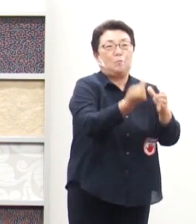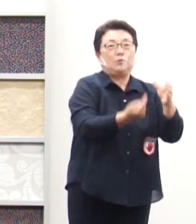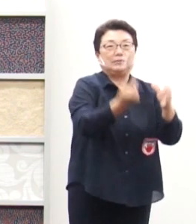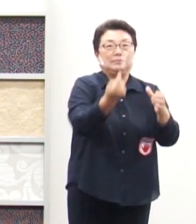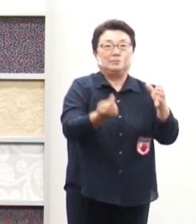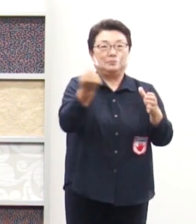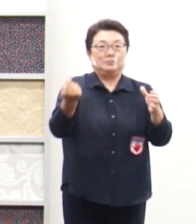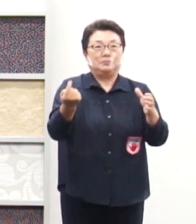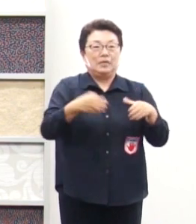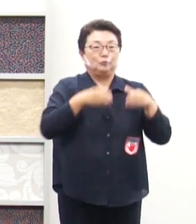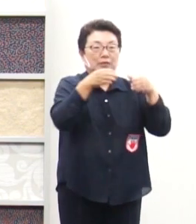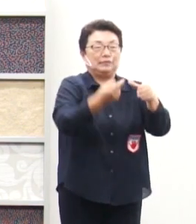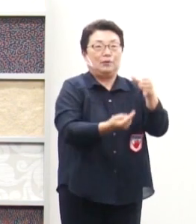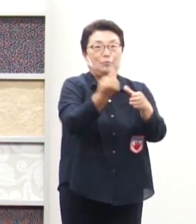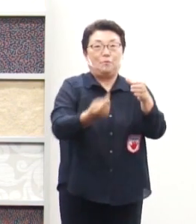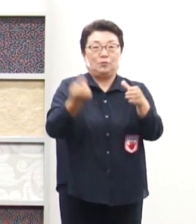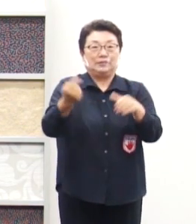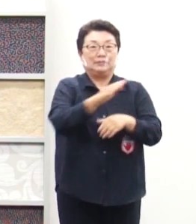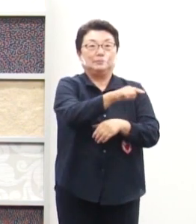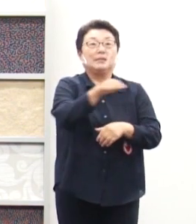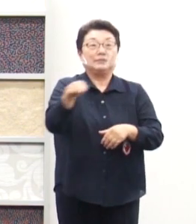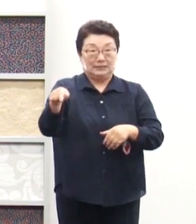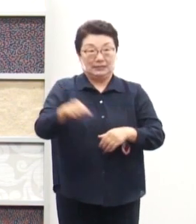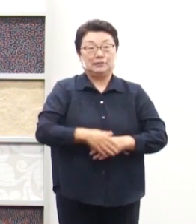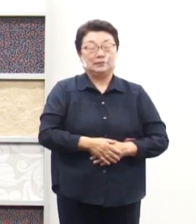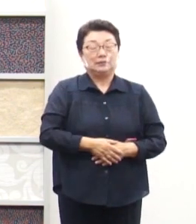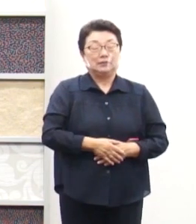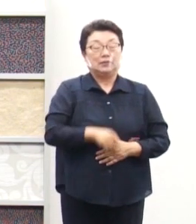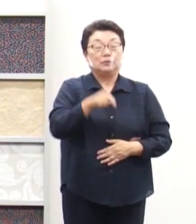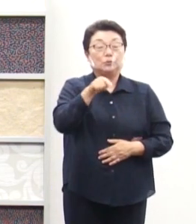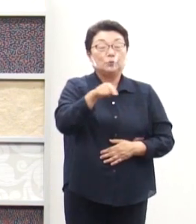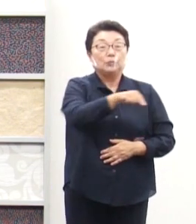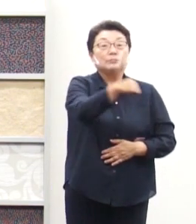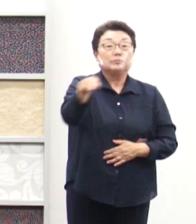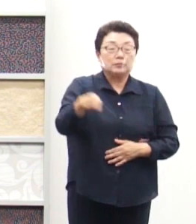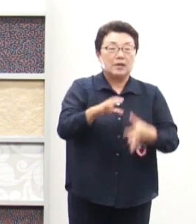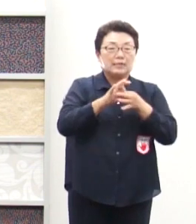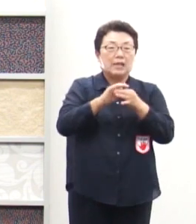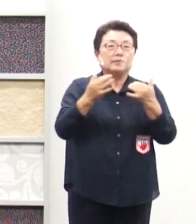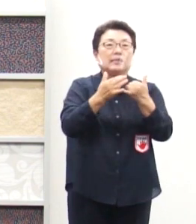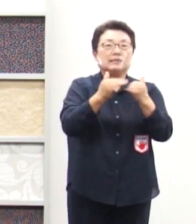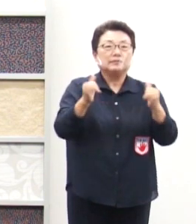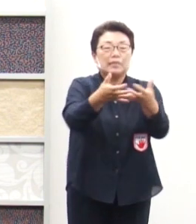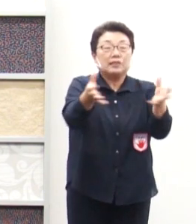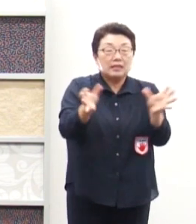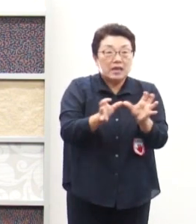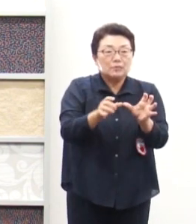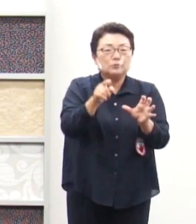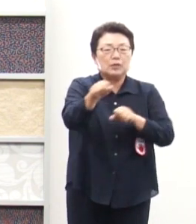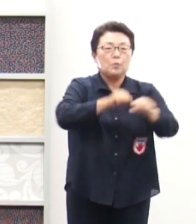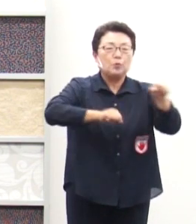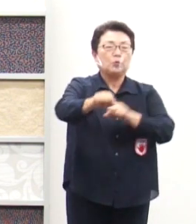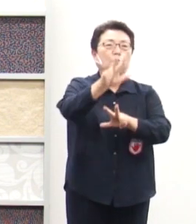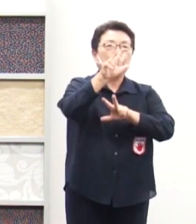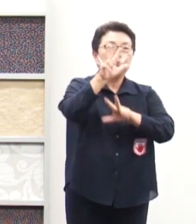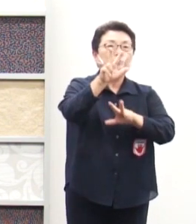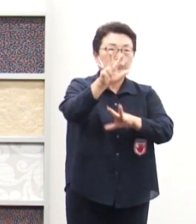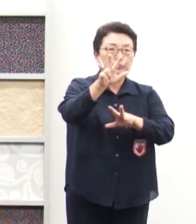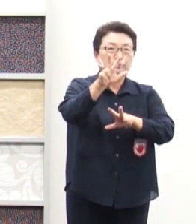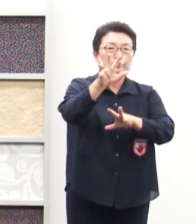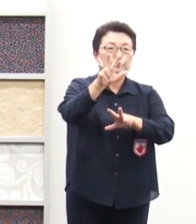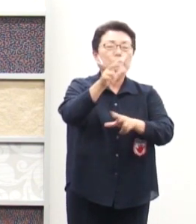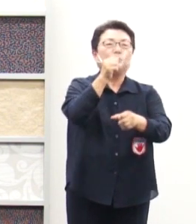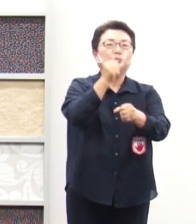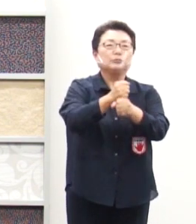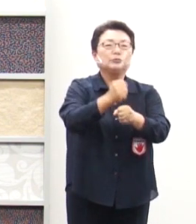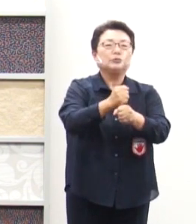最近ですね、クラスターが発生した業界になっておりますが、これらにつきましては関係団体を通じまして、行動規範の作成を事業所に呼